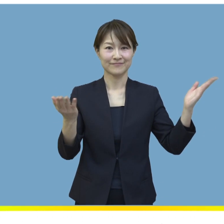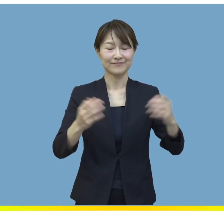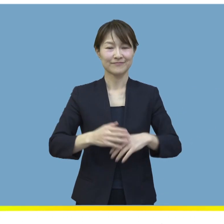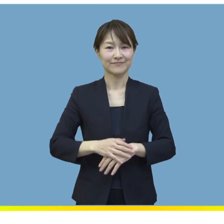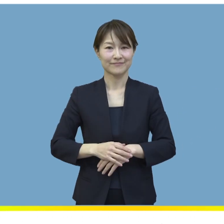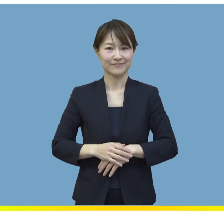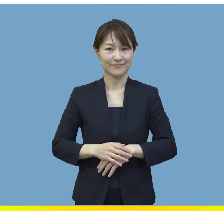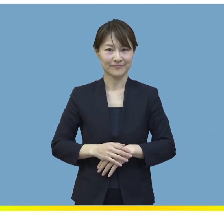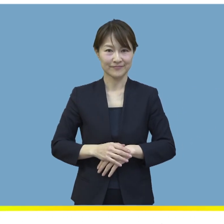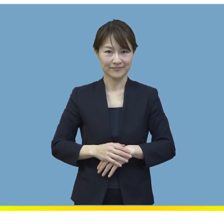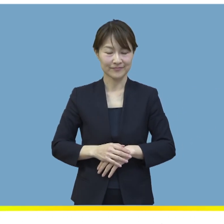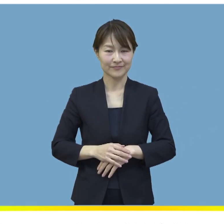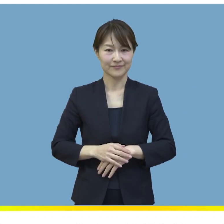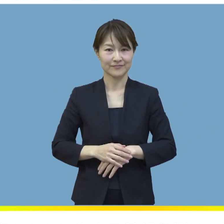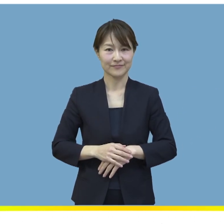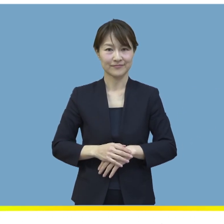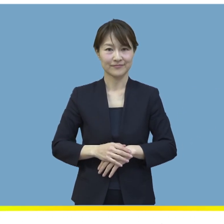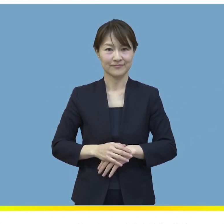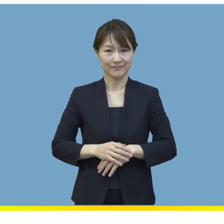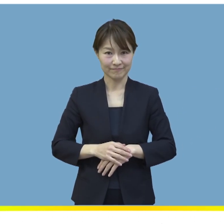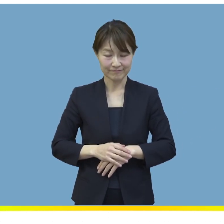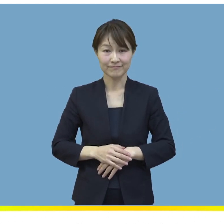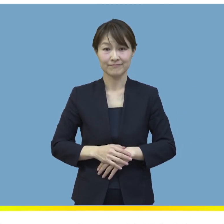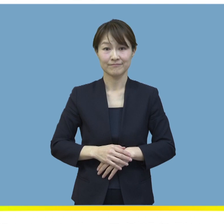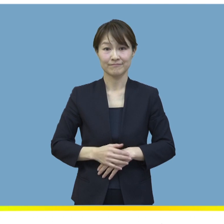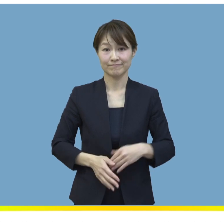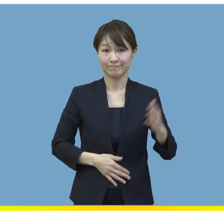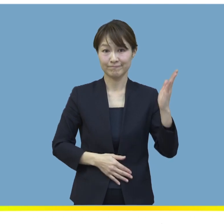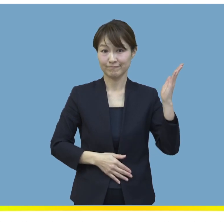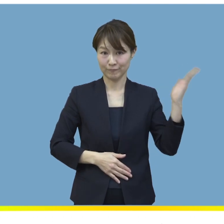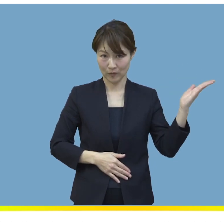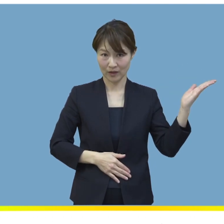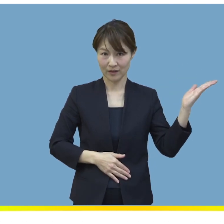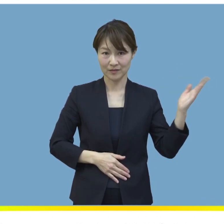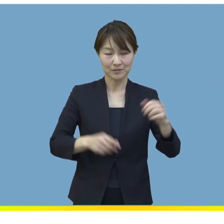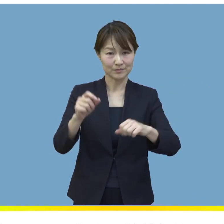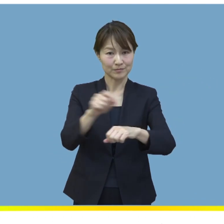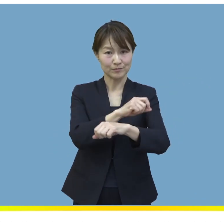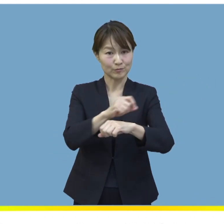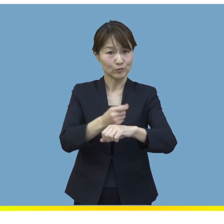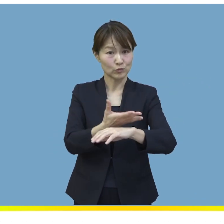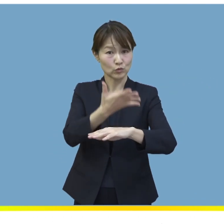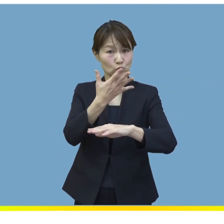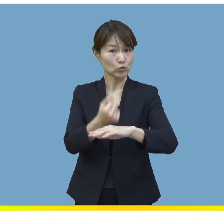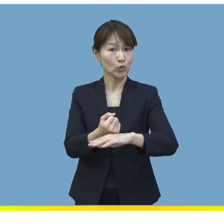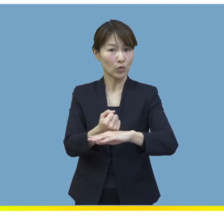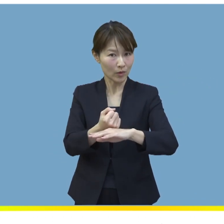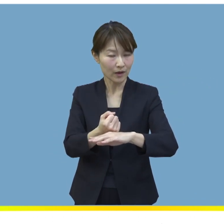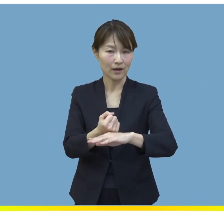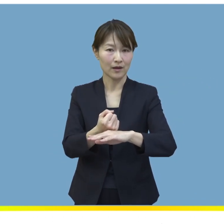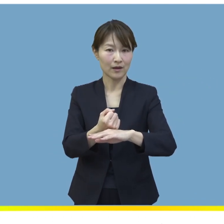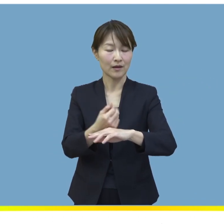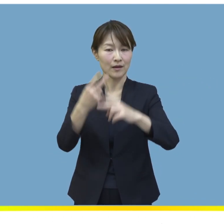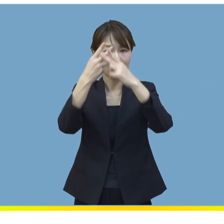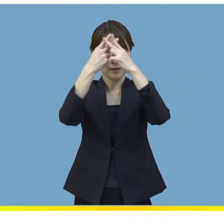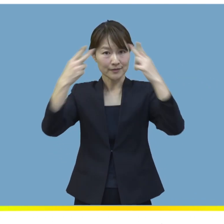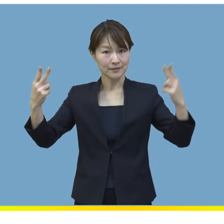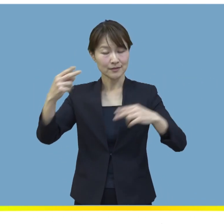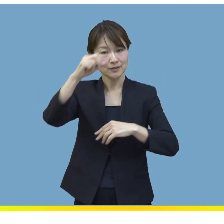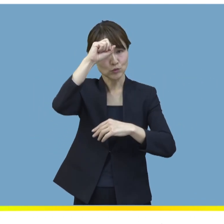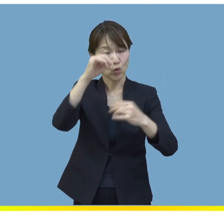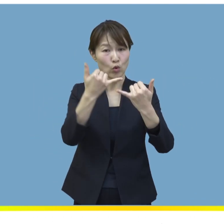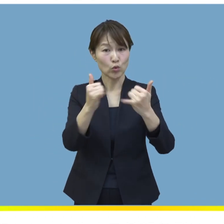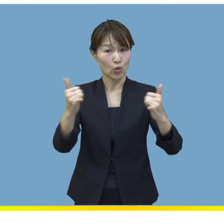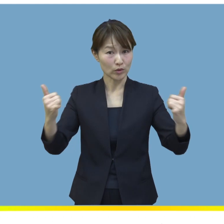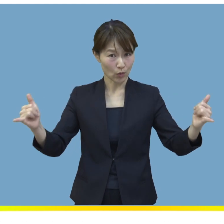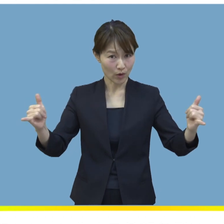世田谷区認知症とともに生きる希望条例は認知症のご本人のご意見